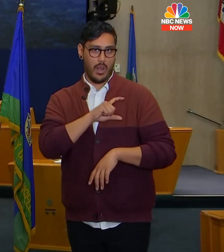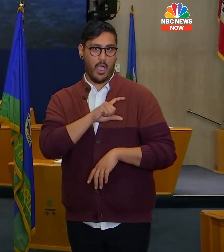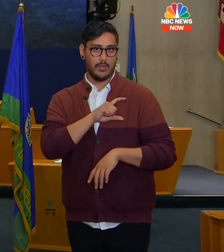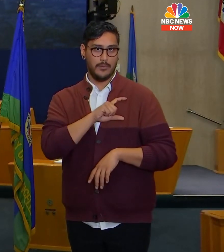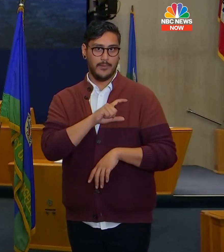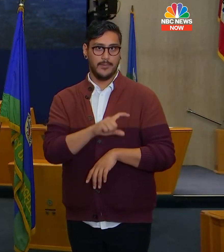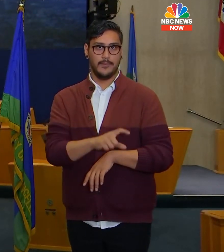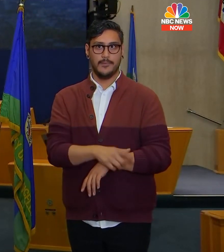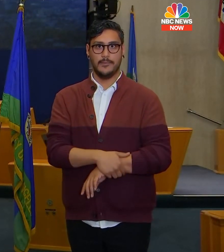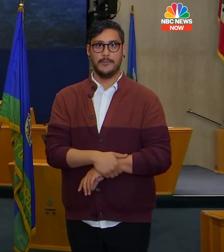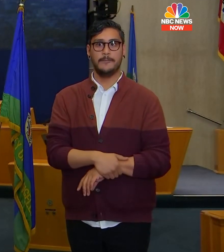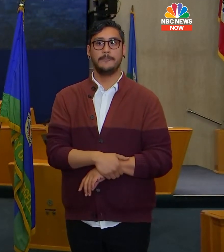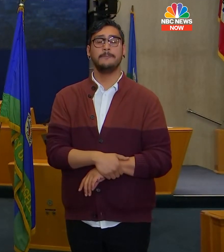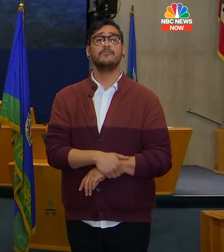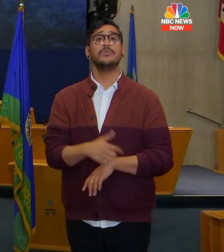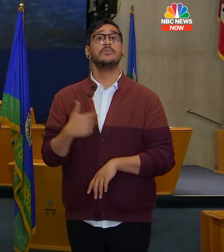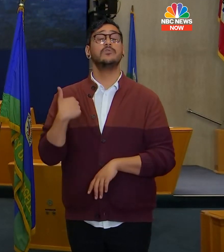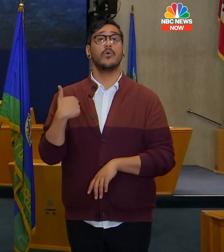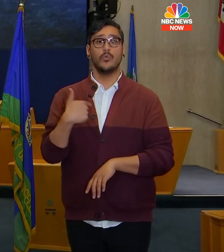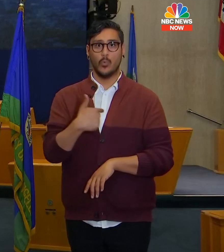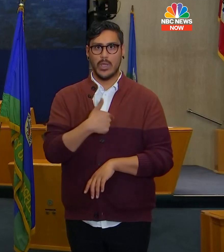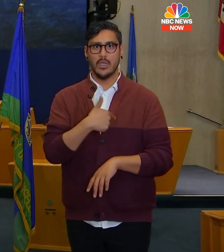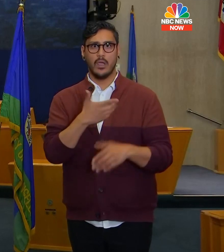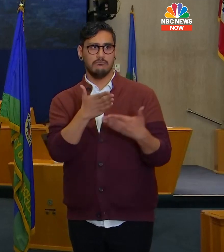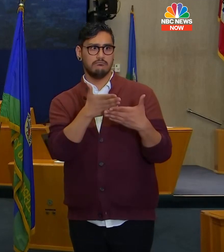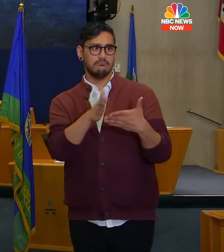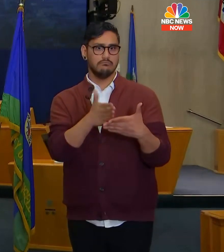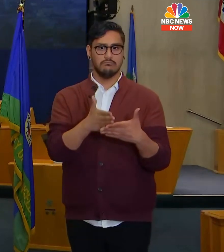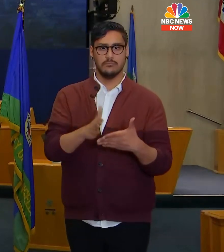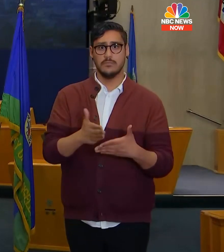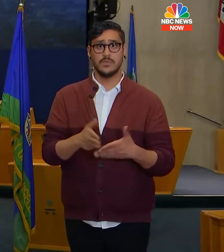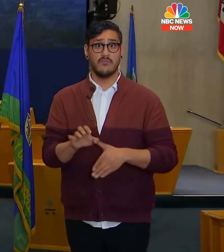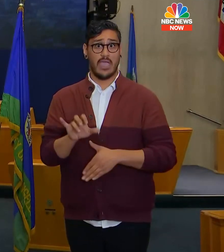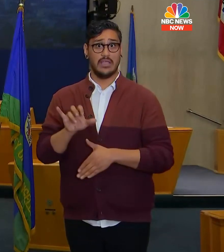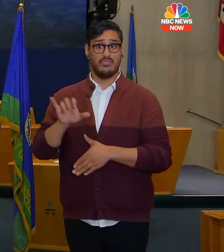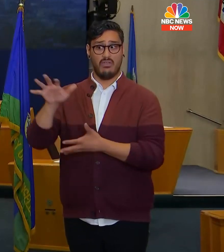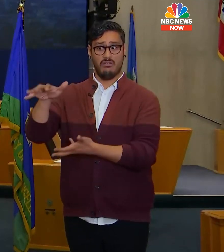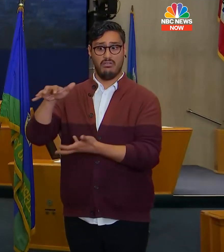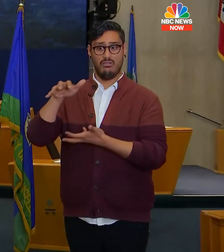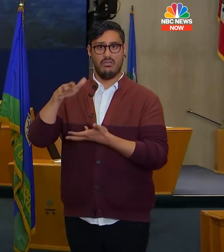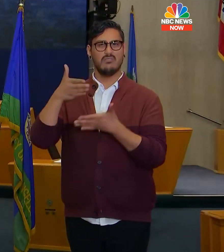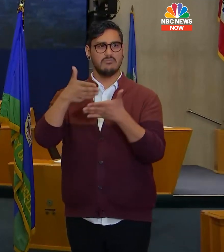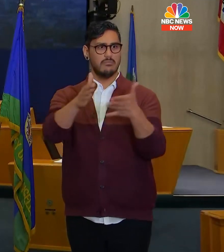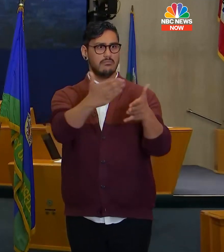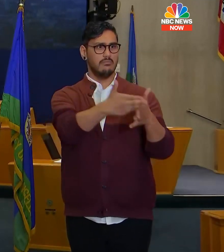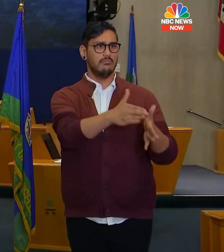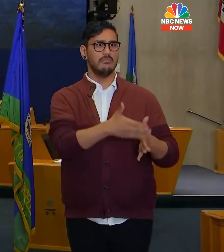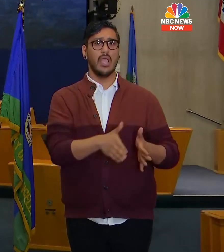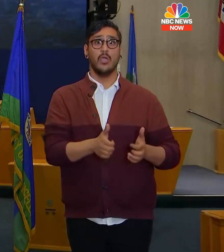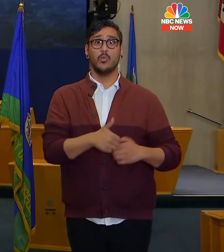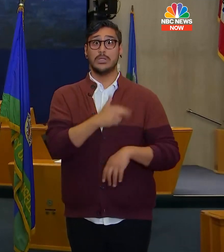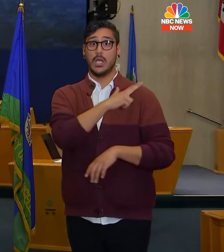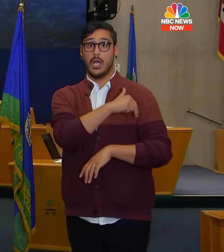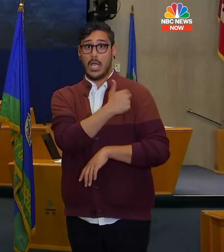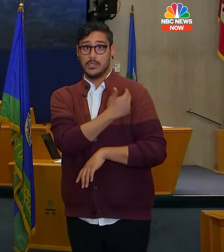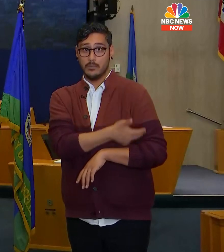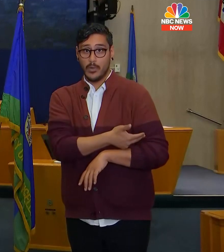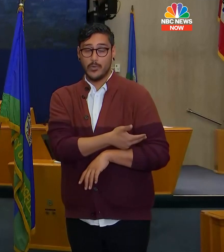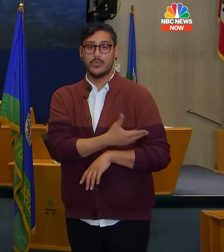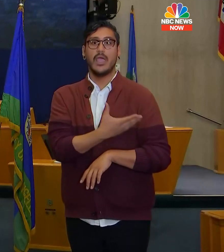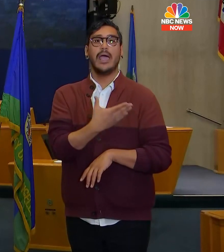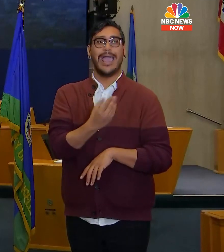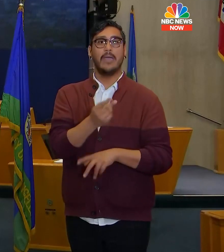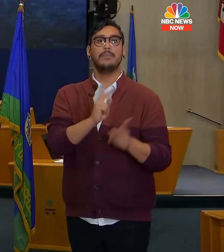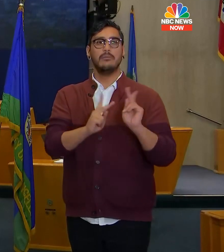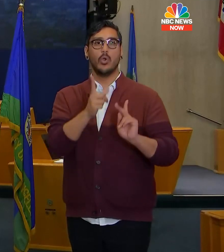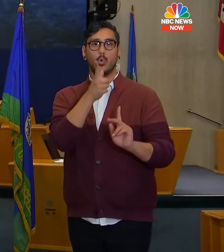entonces estamos dividiendo todo ese recurso entre los hospitales y los que están